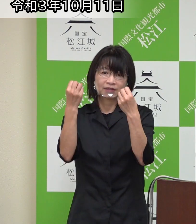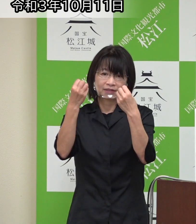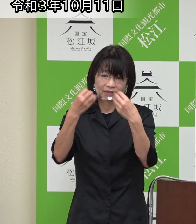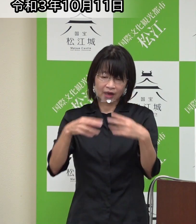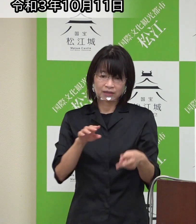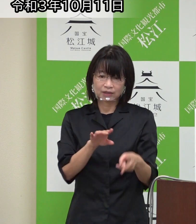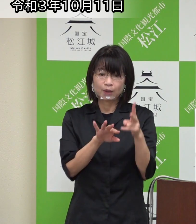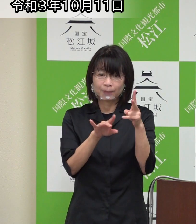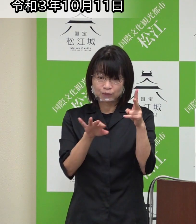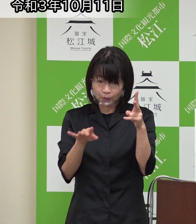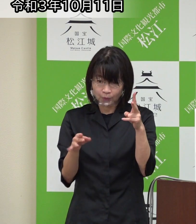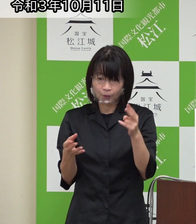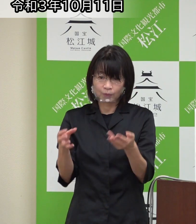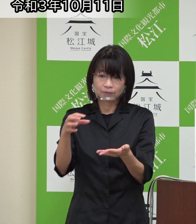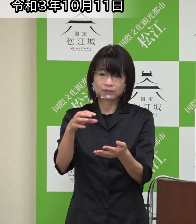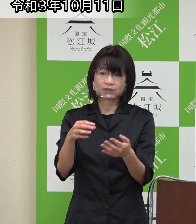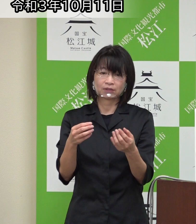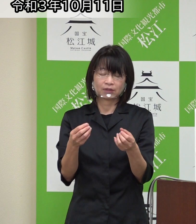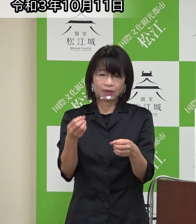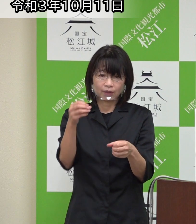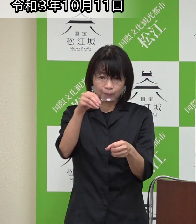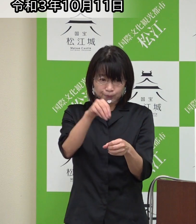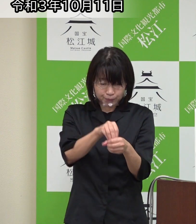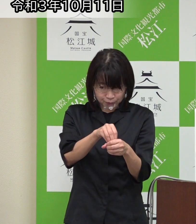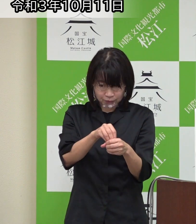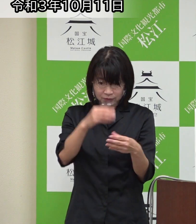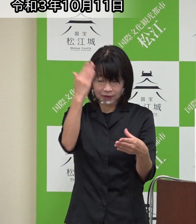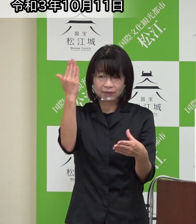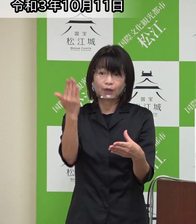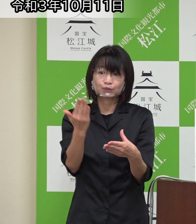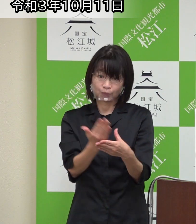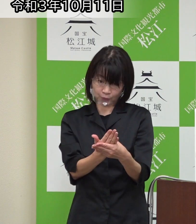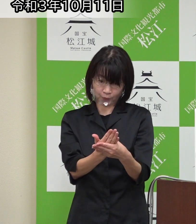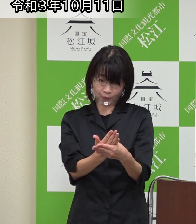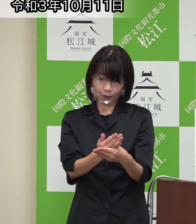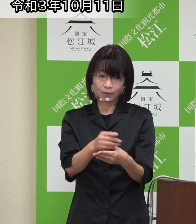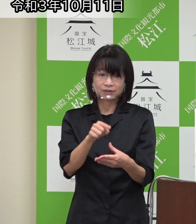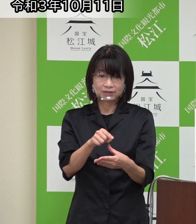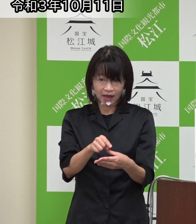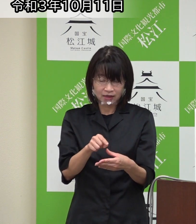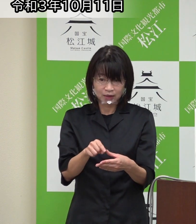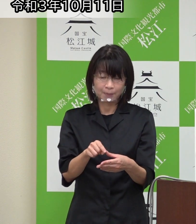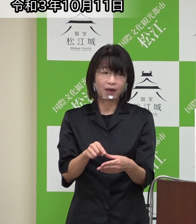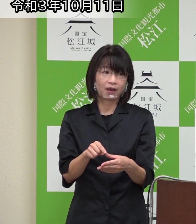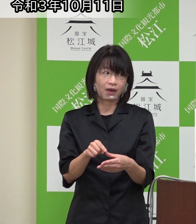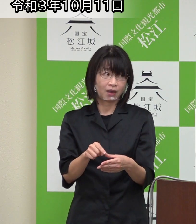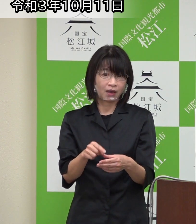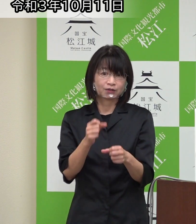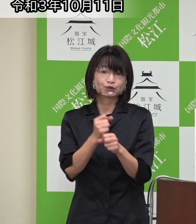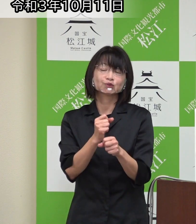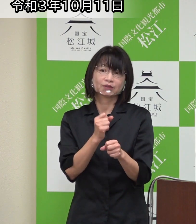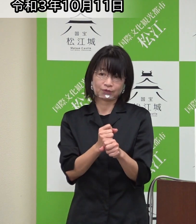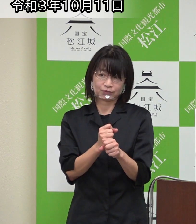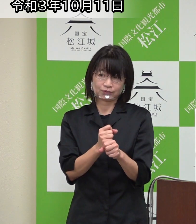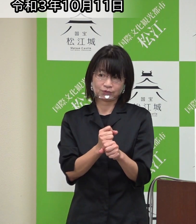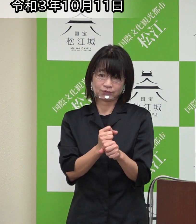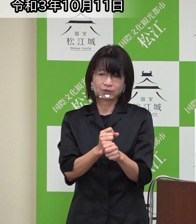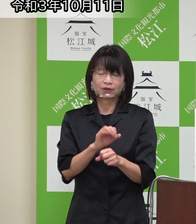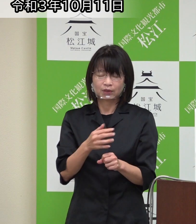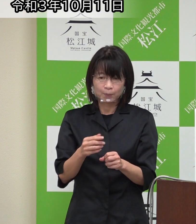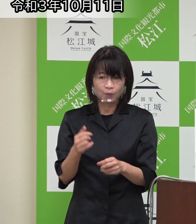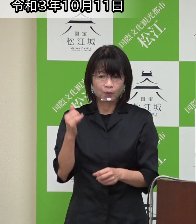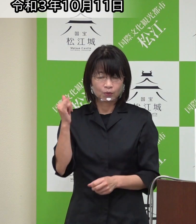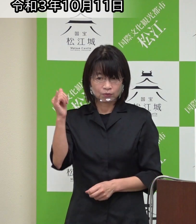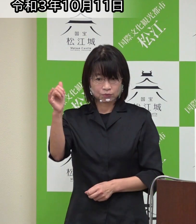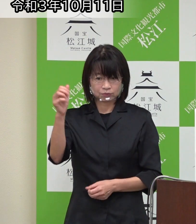にはこういった回答をというふうに今システムの作り付けをしているところなんですね。ただまだ件数がそんなに多くないもんですから、